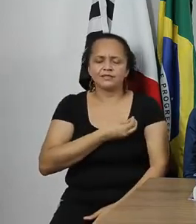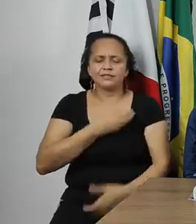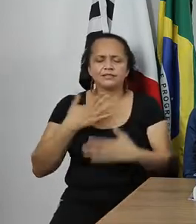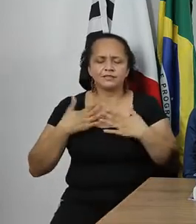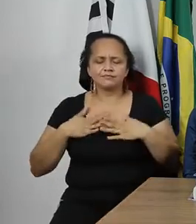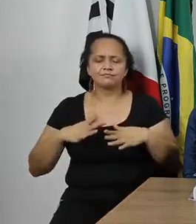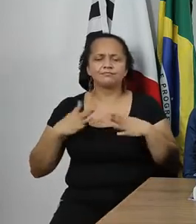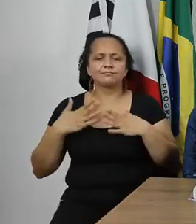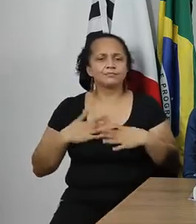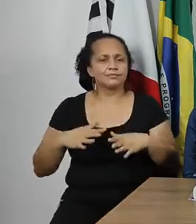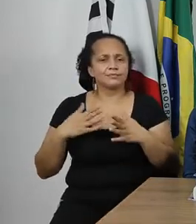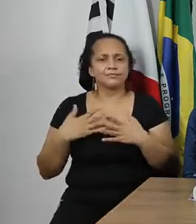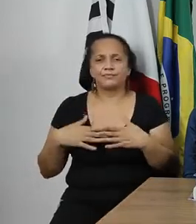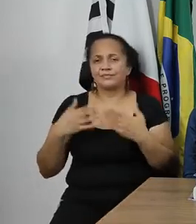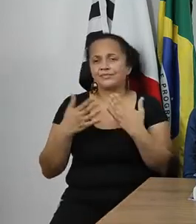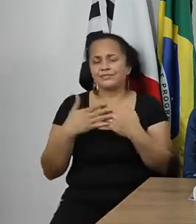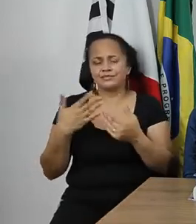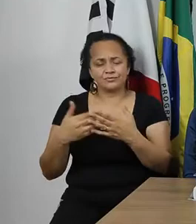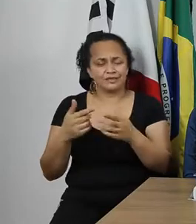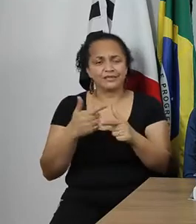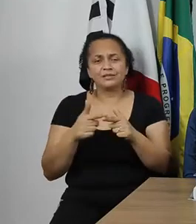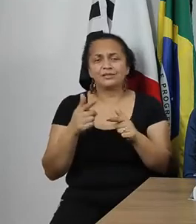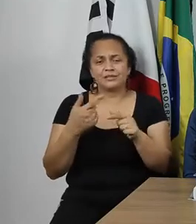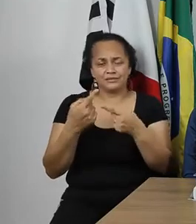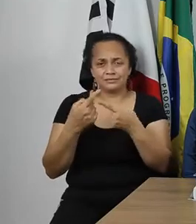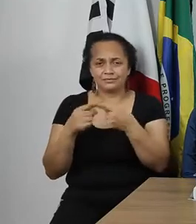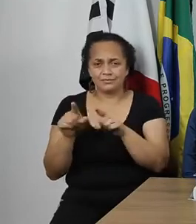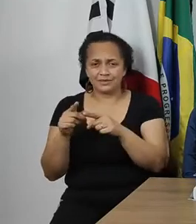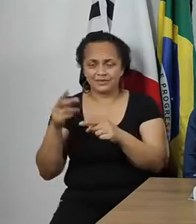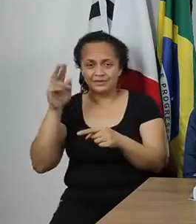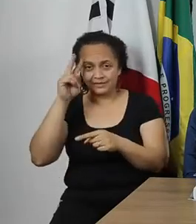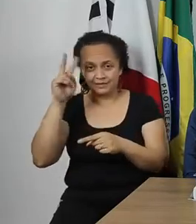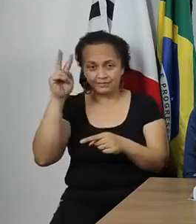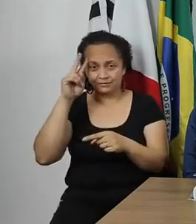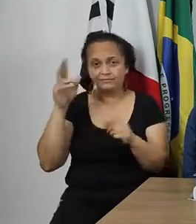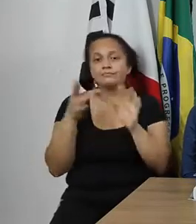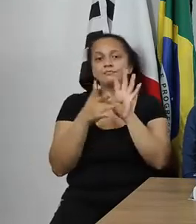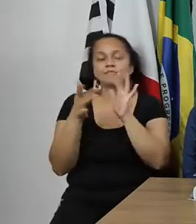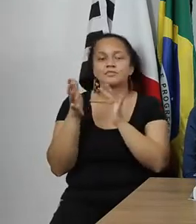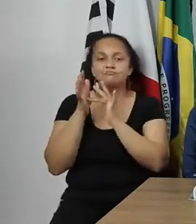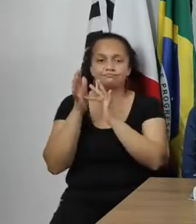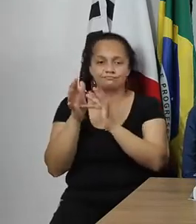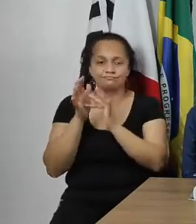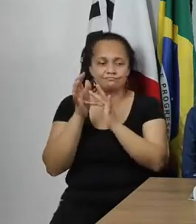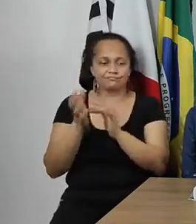situação, através do sacrifício de Jesus. Amém? Amém.